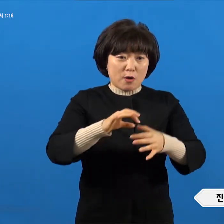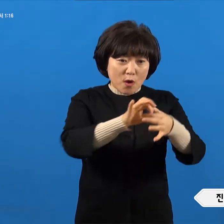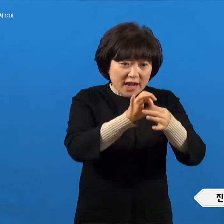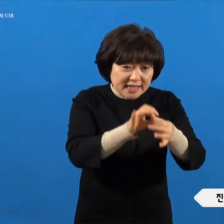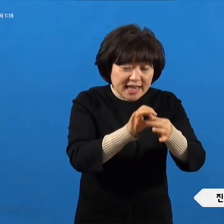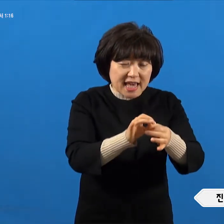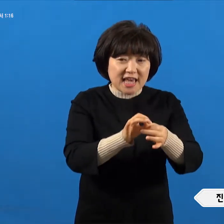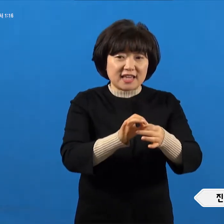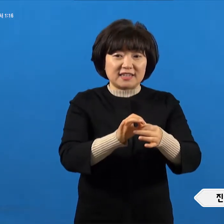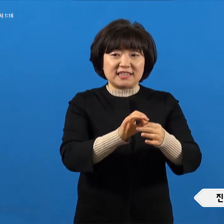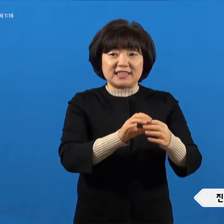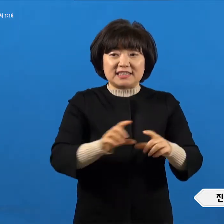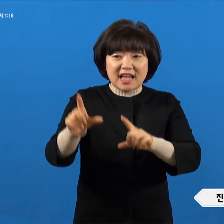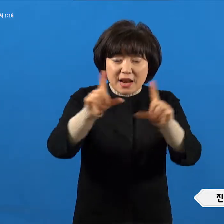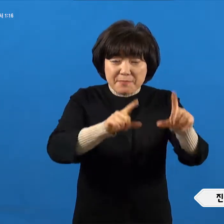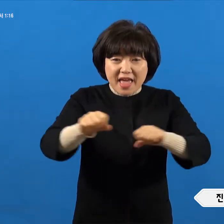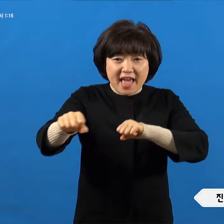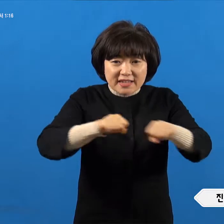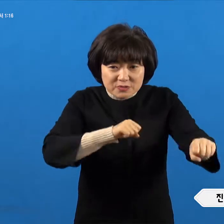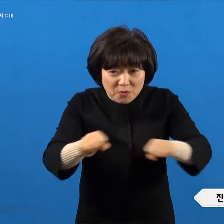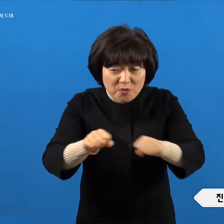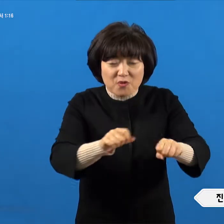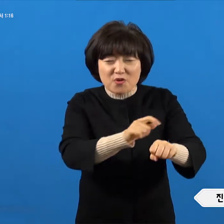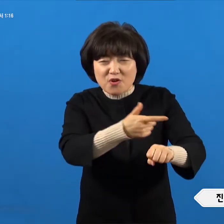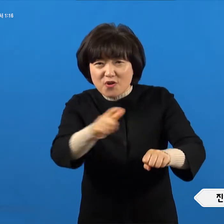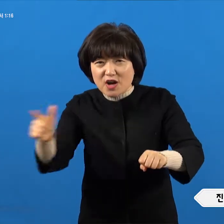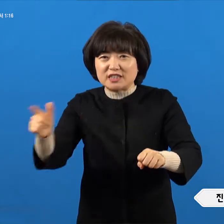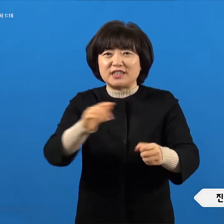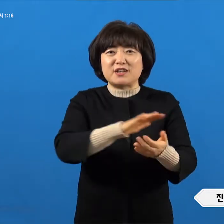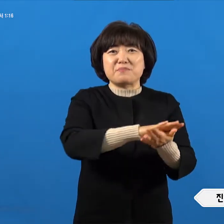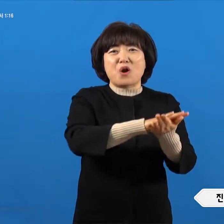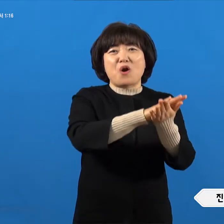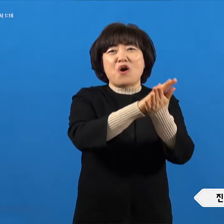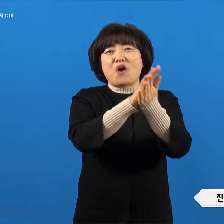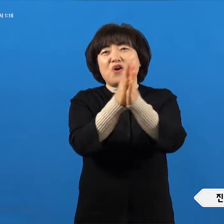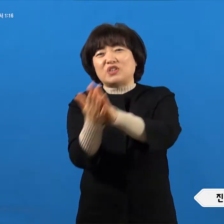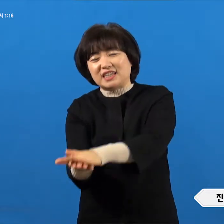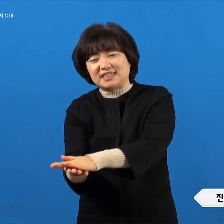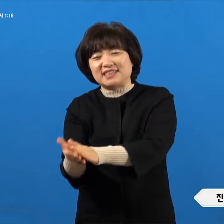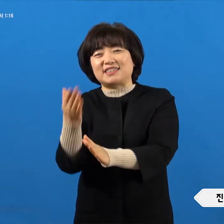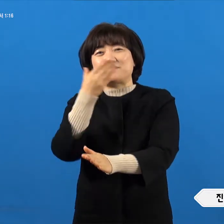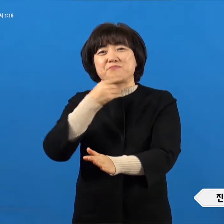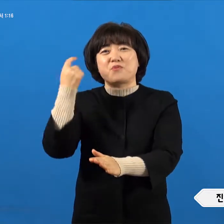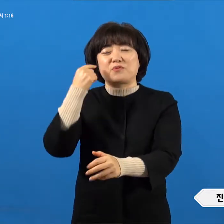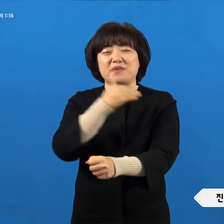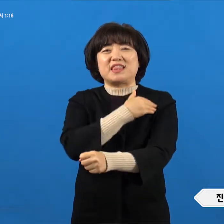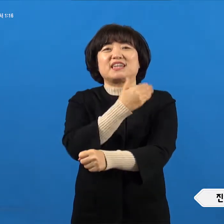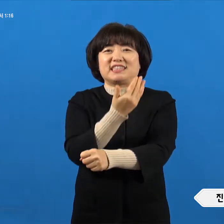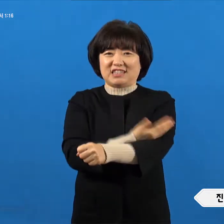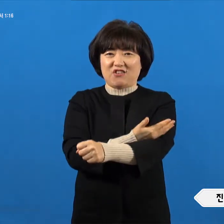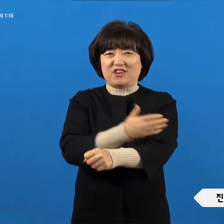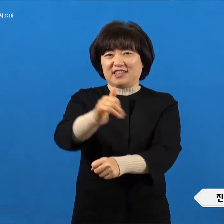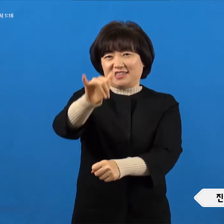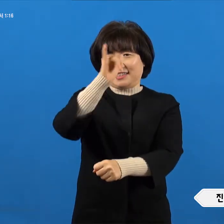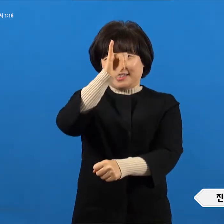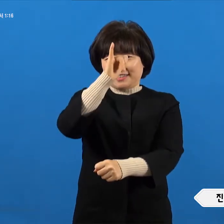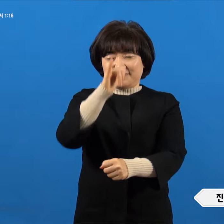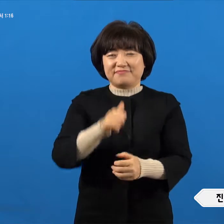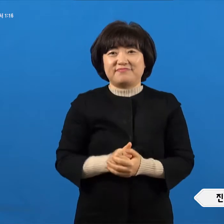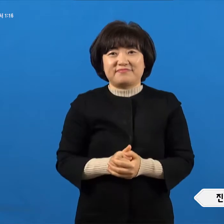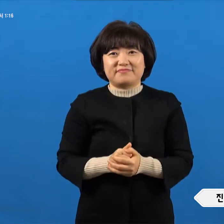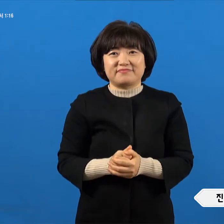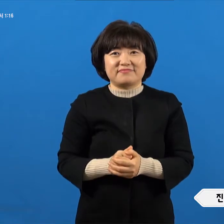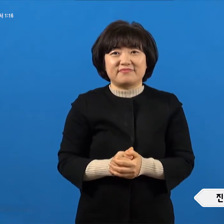행동을, 우리의 것들을 변화시키시는 복음의 능력을 우리는 체험하게 됩니다. 하나님이 우리